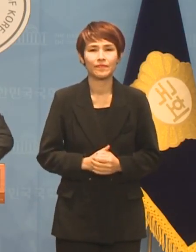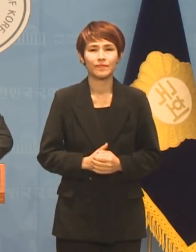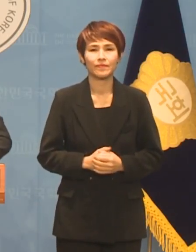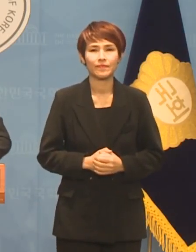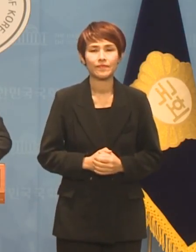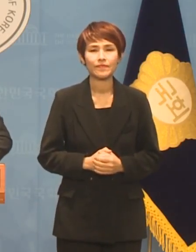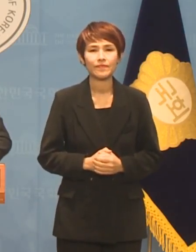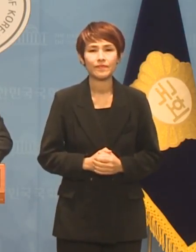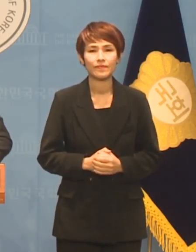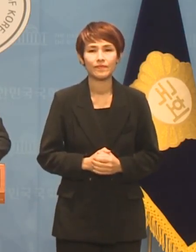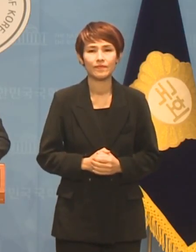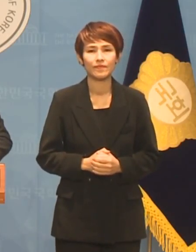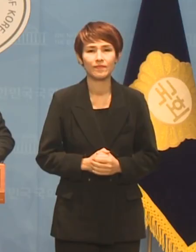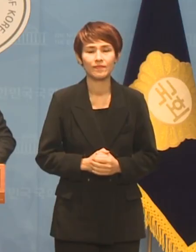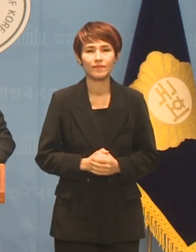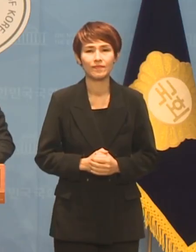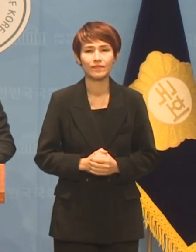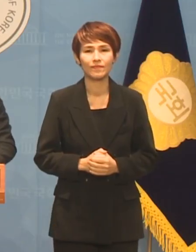자, 그러면